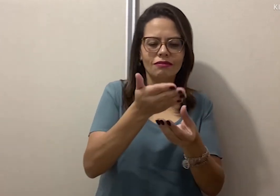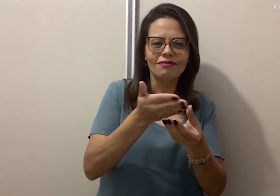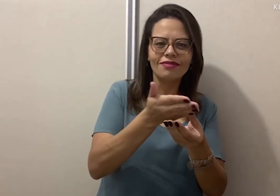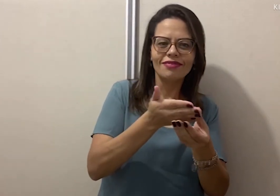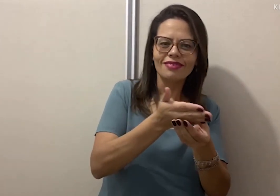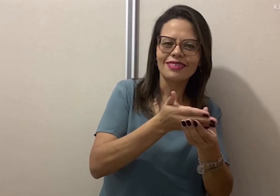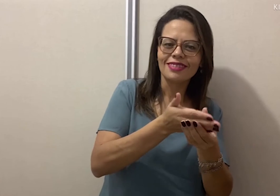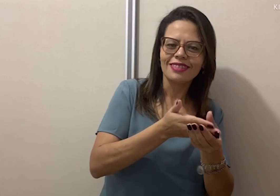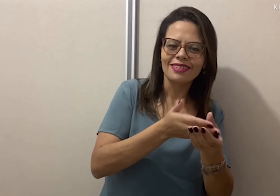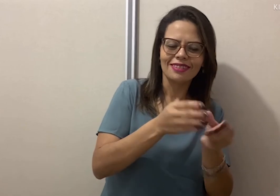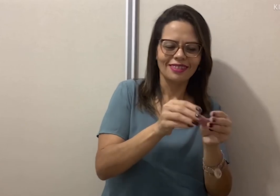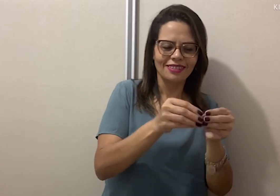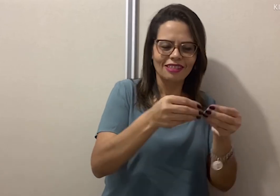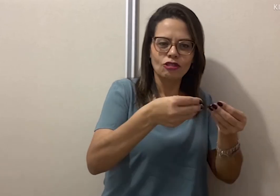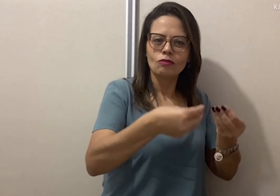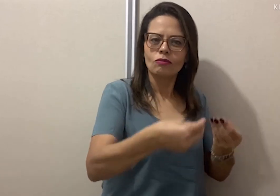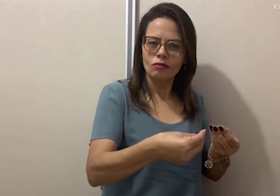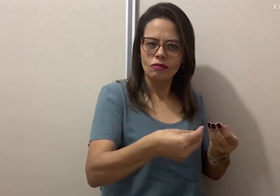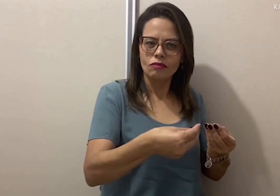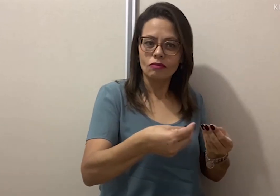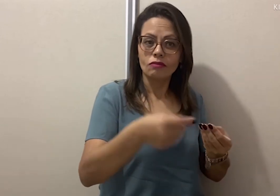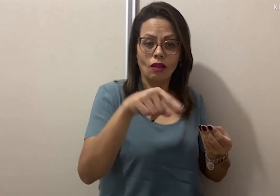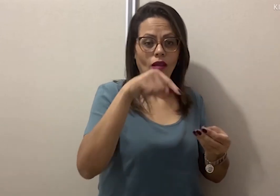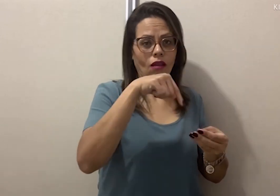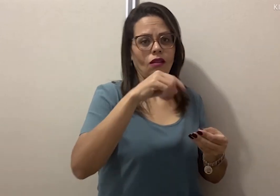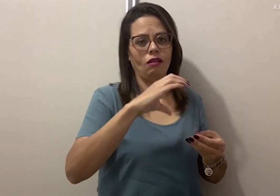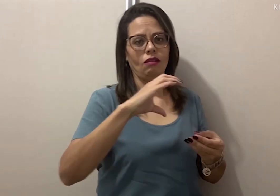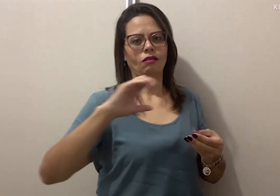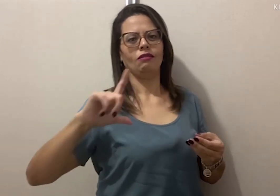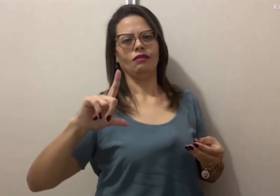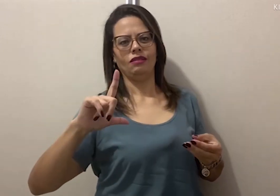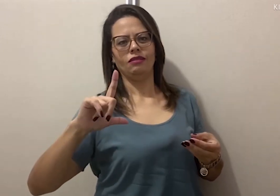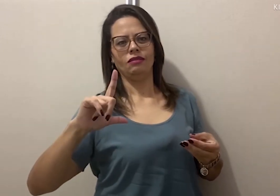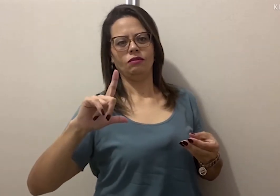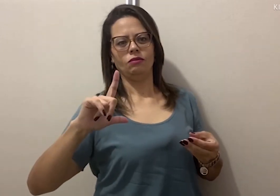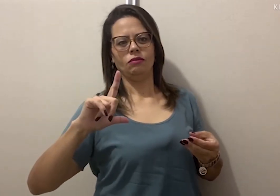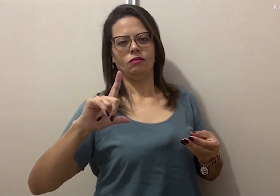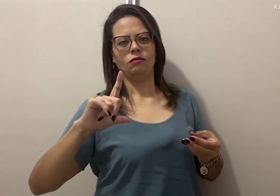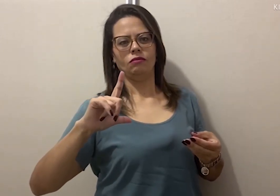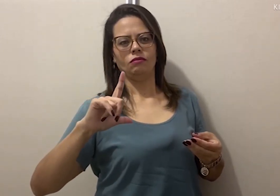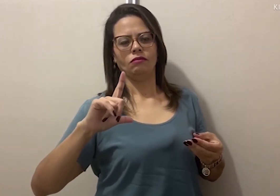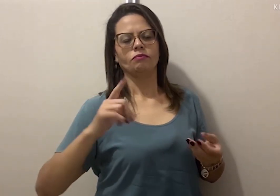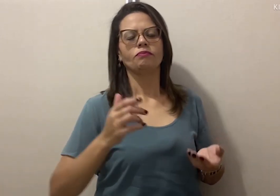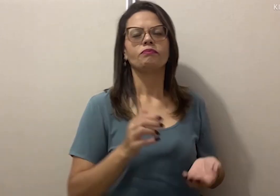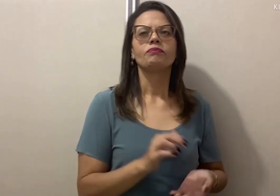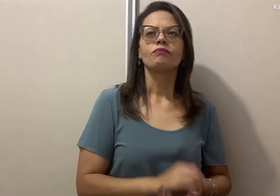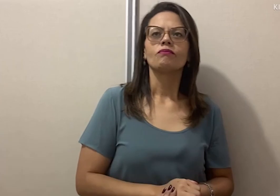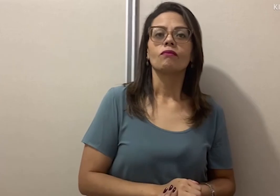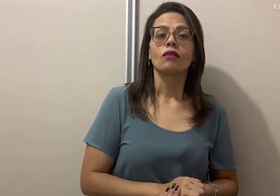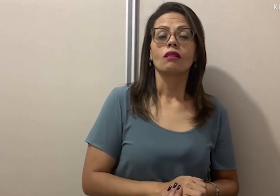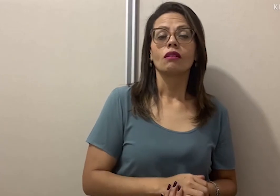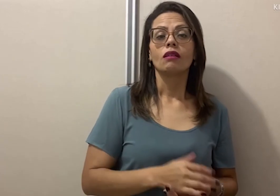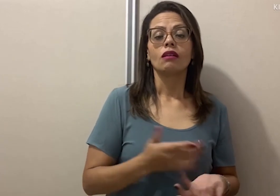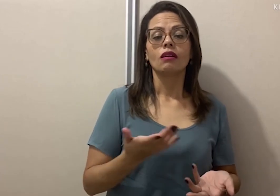Ou posso cortar um pão assim, se for outro tipo de pão. Esse é um classificador.